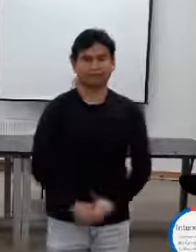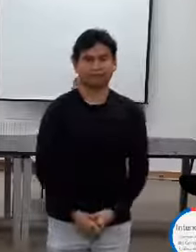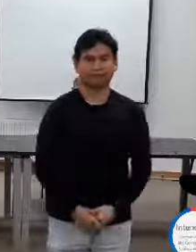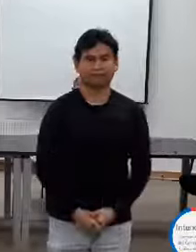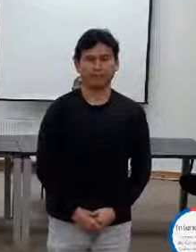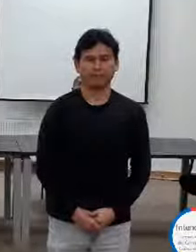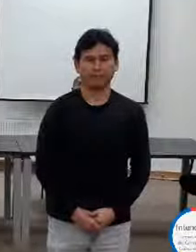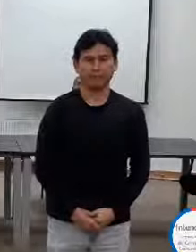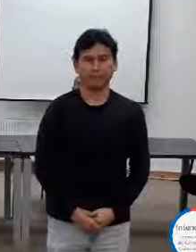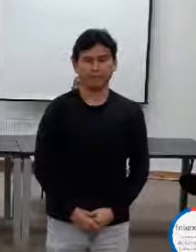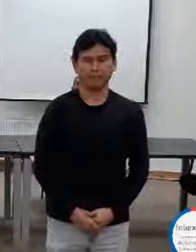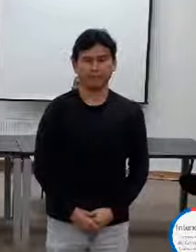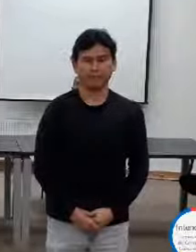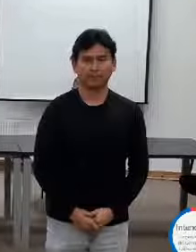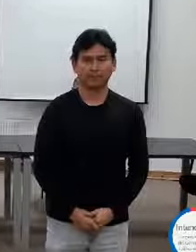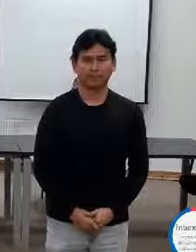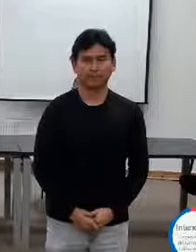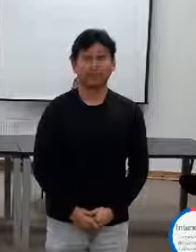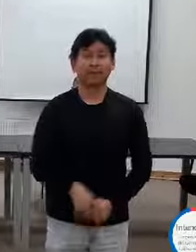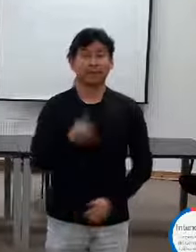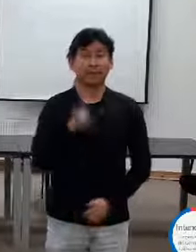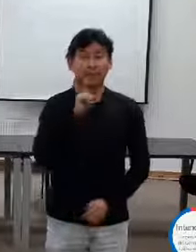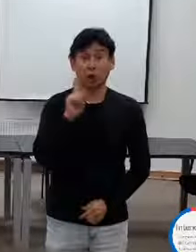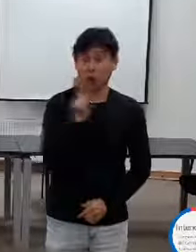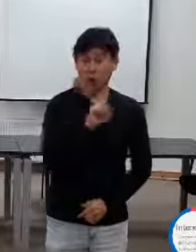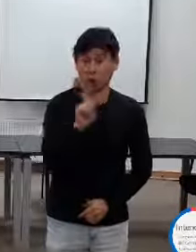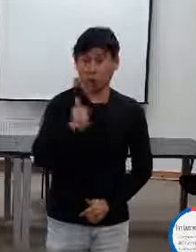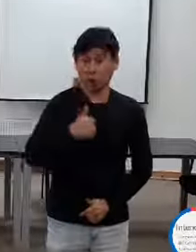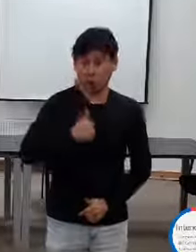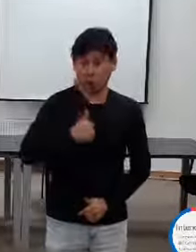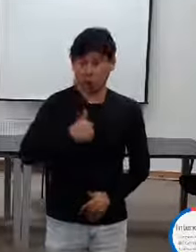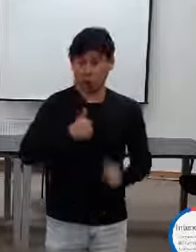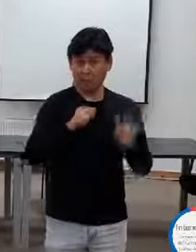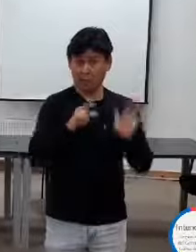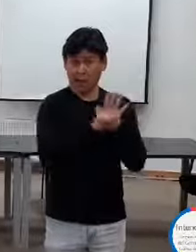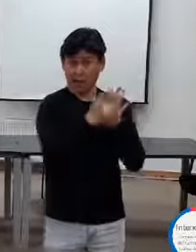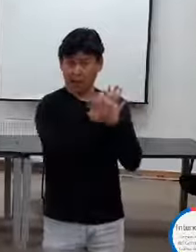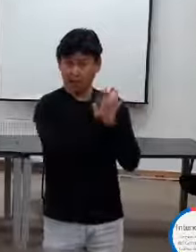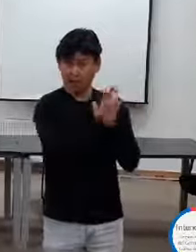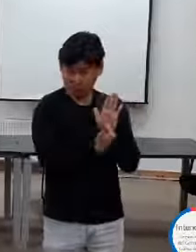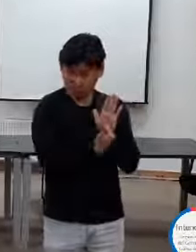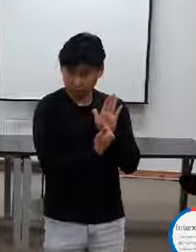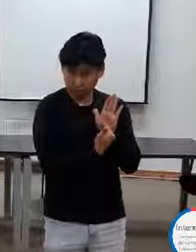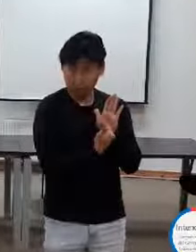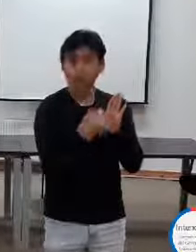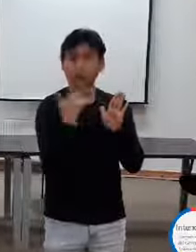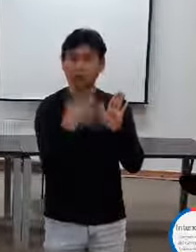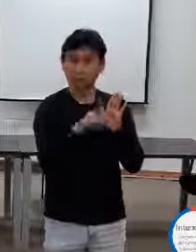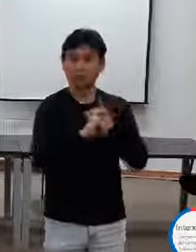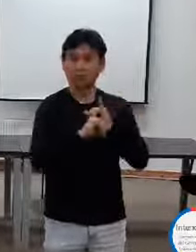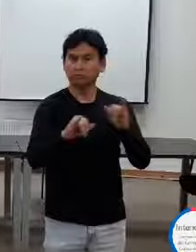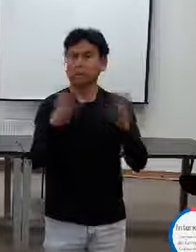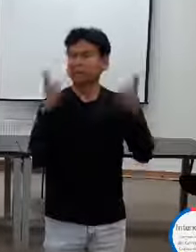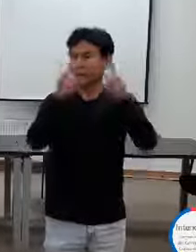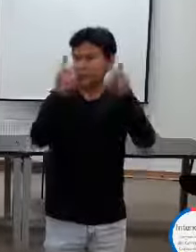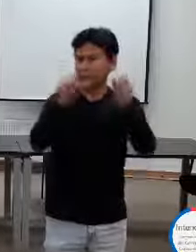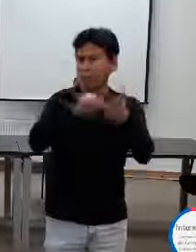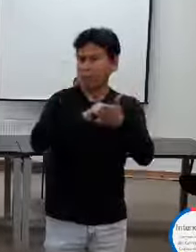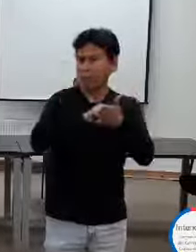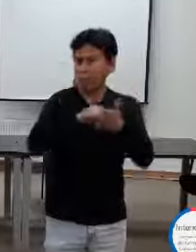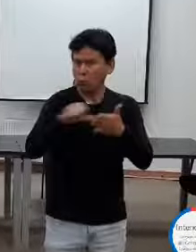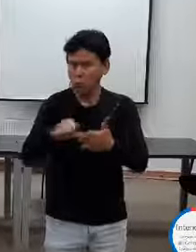contagio. Quienes no cumplan esta disposición, también está estipulado en este decreto, se arriesgan a ser